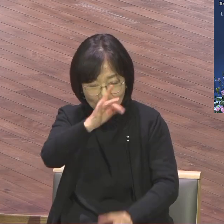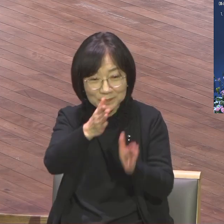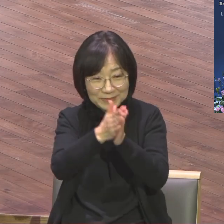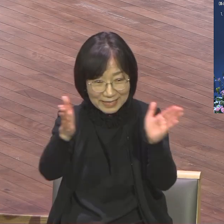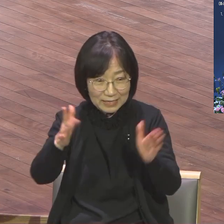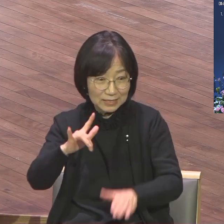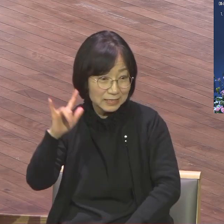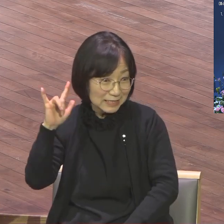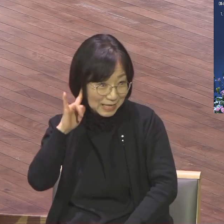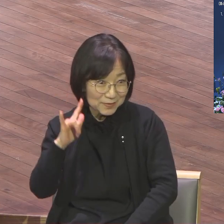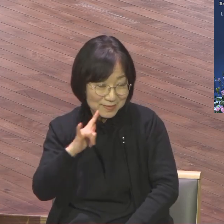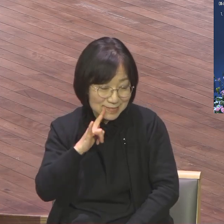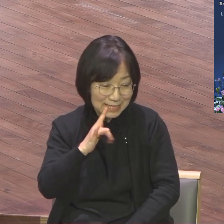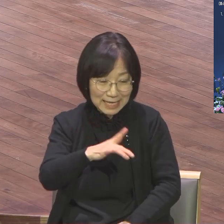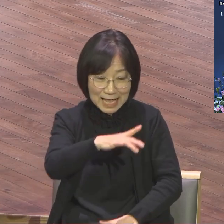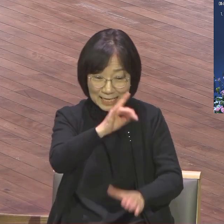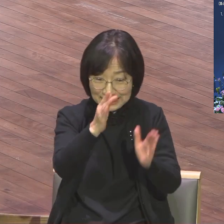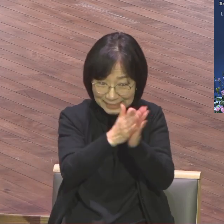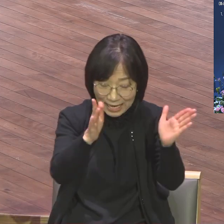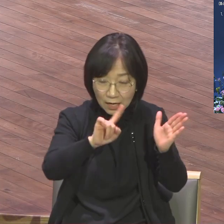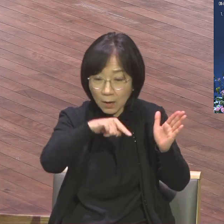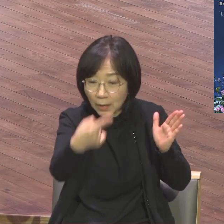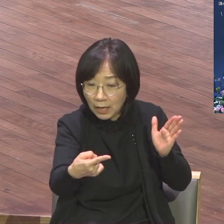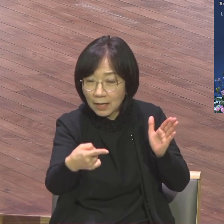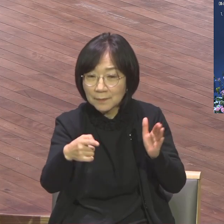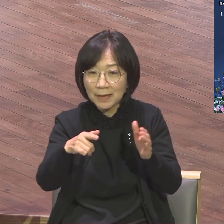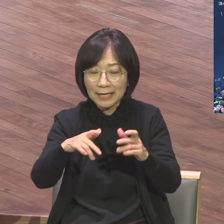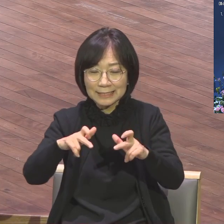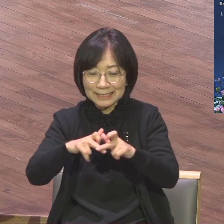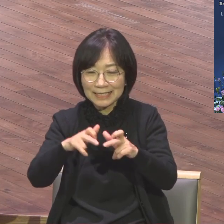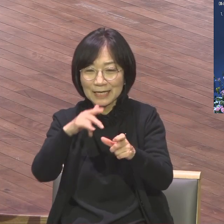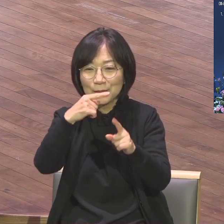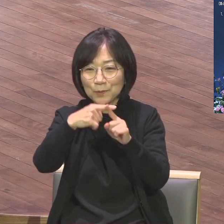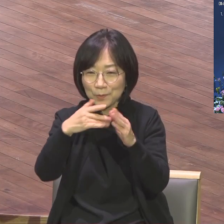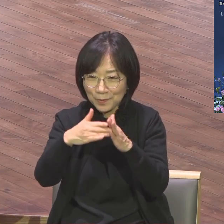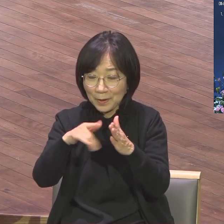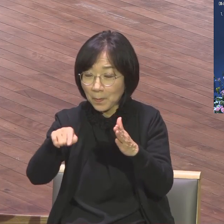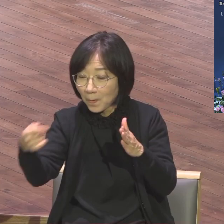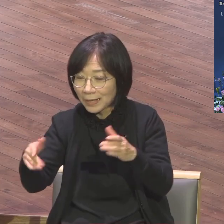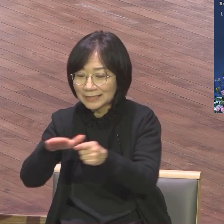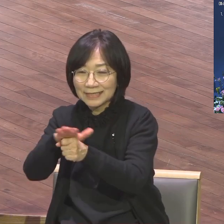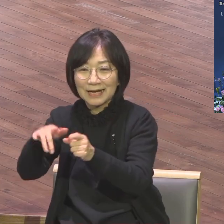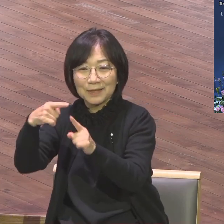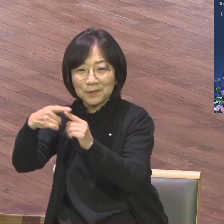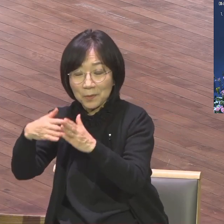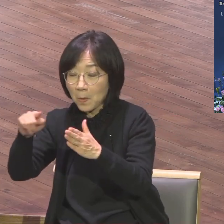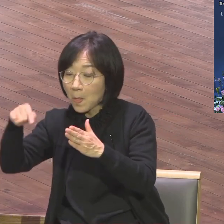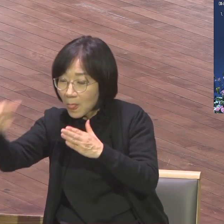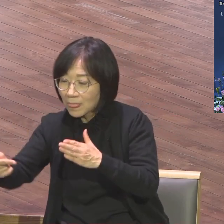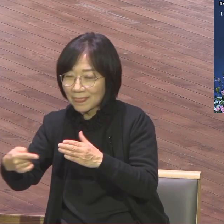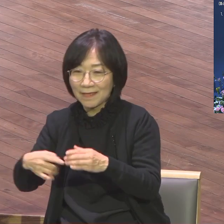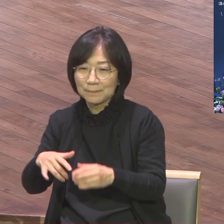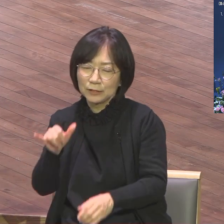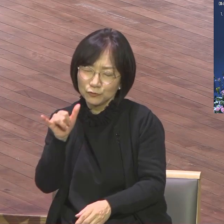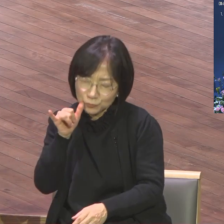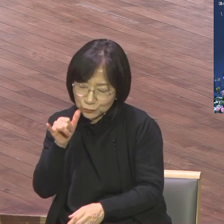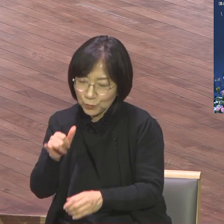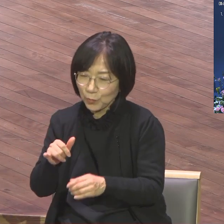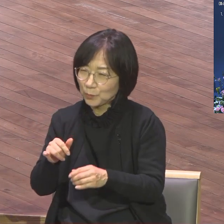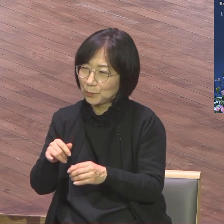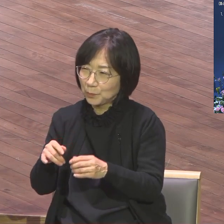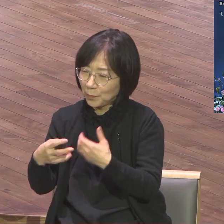예원농인교회를 필두로 드림교회, 사랑교회, 시니어 전문교회, 어르신교국, 중독치유, 무속,